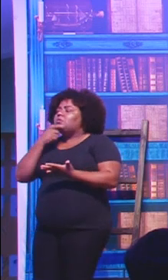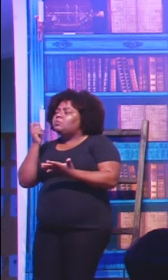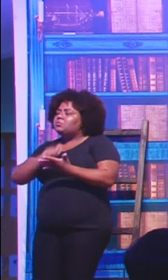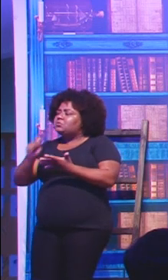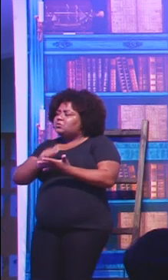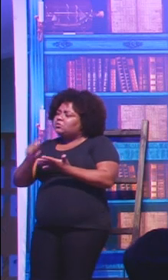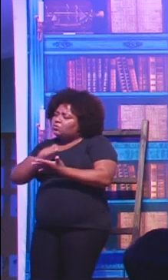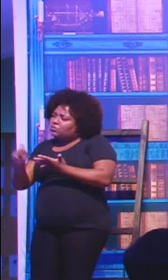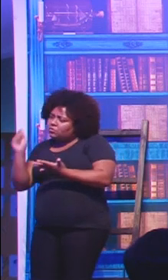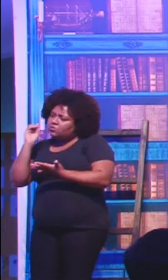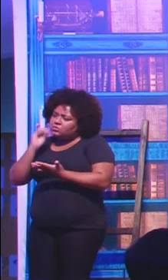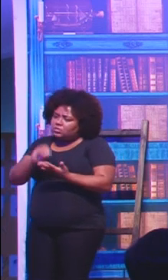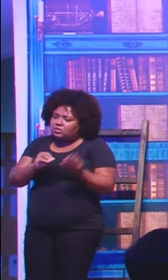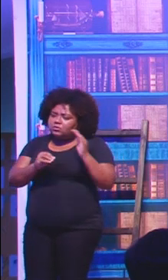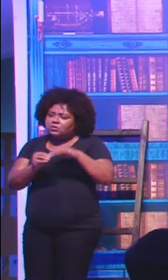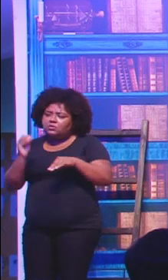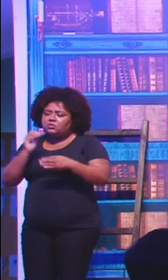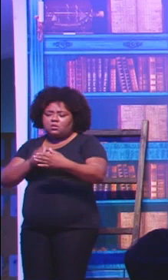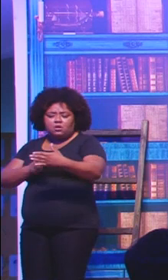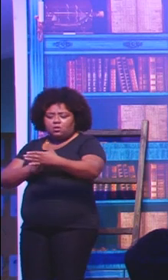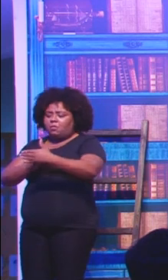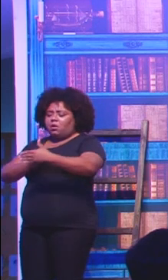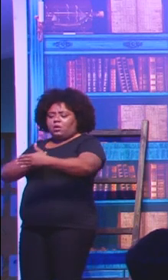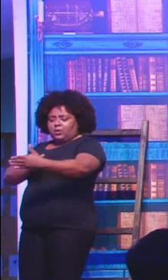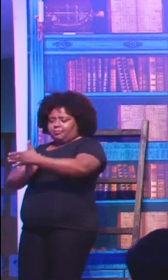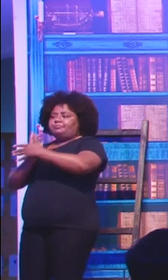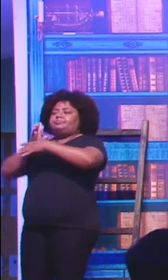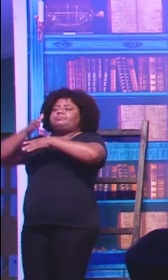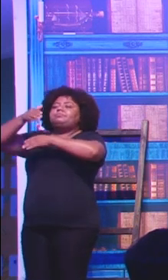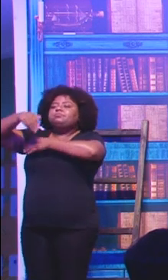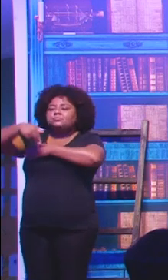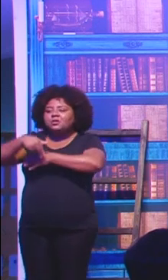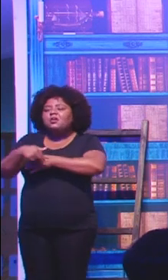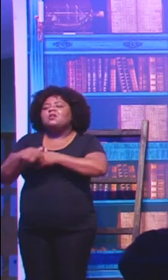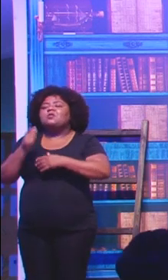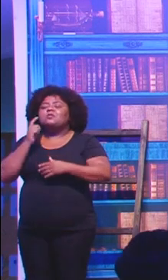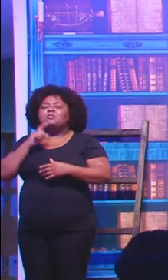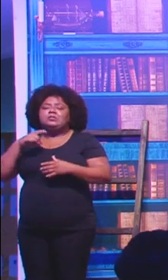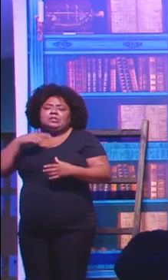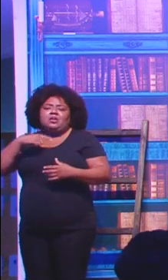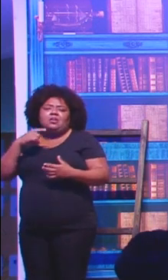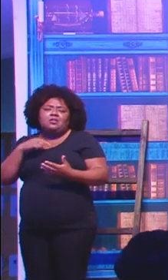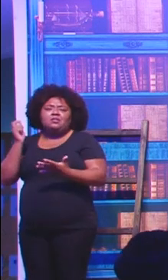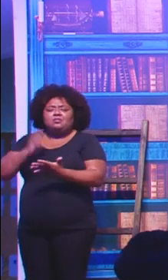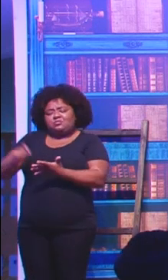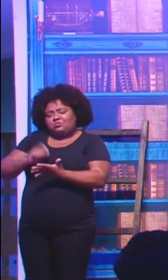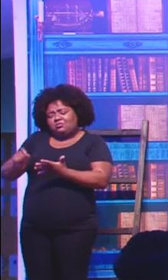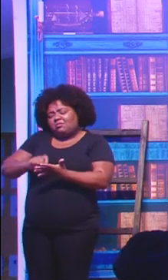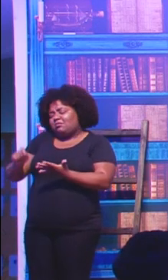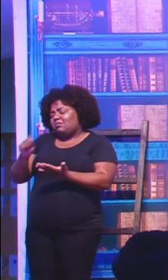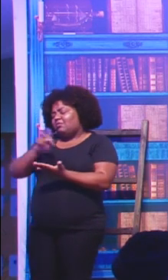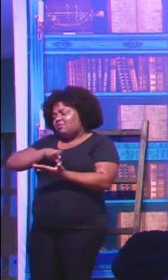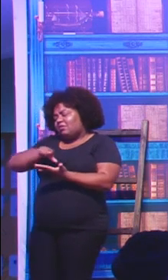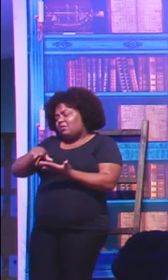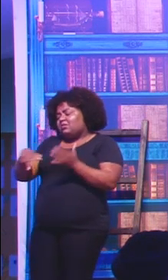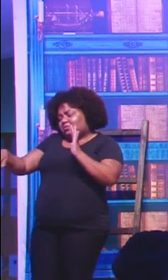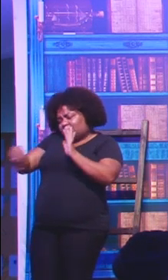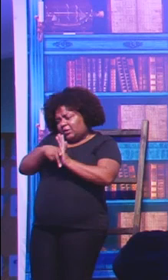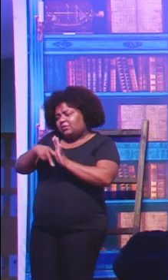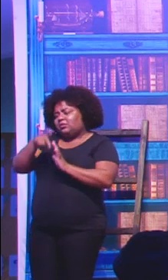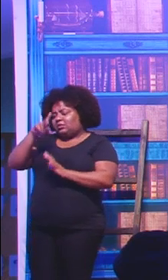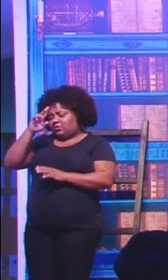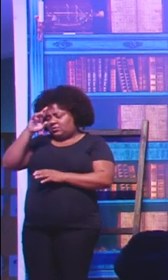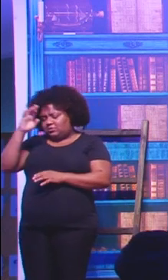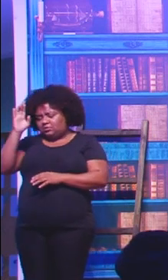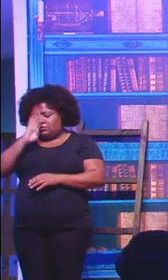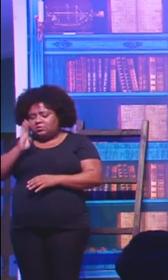já furaram essa barreira e já trazem, né, obras que dão uma cara brasileira à literatura, né, que falam da